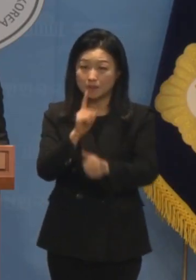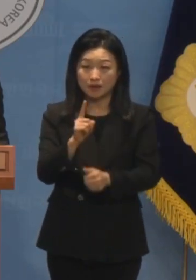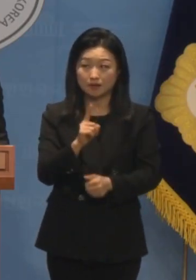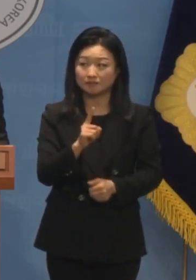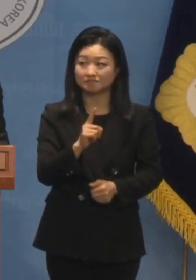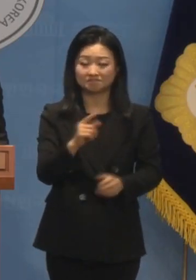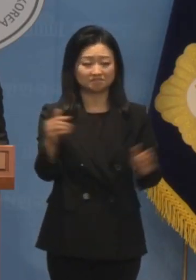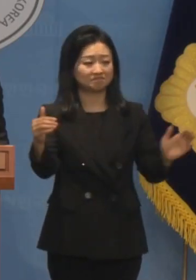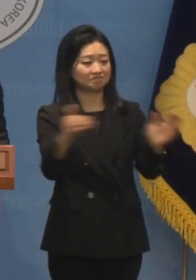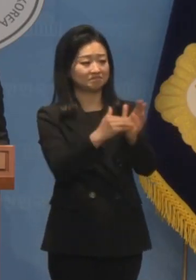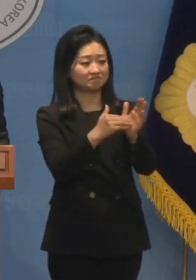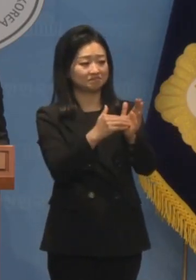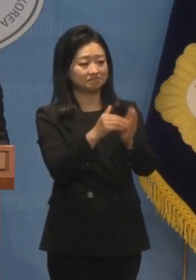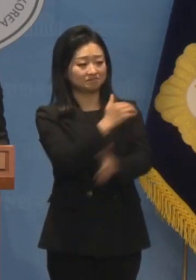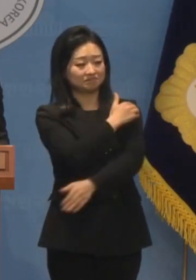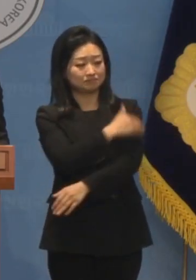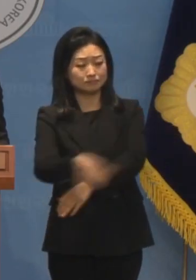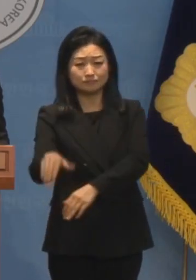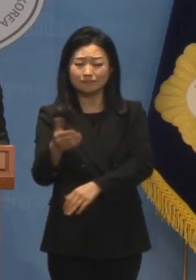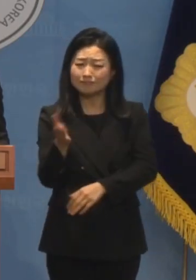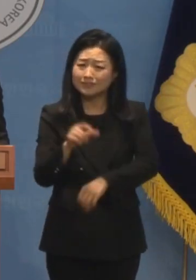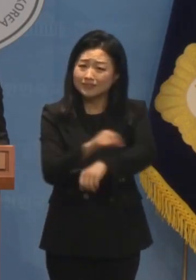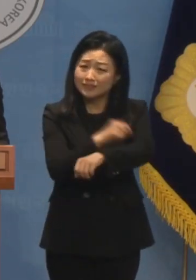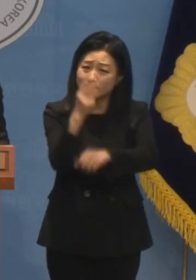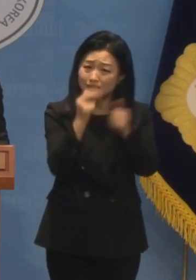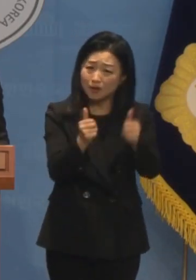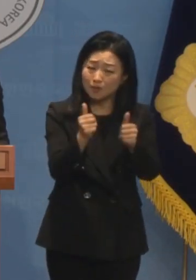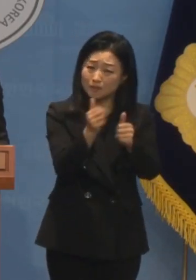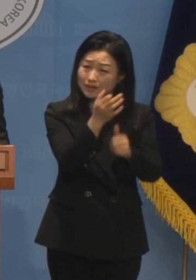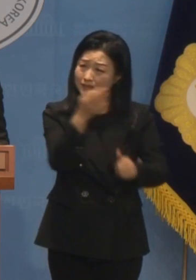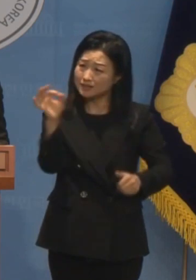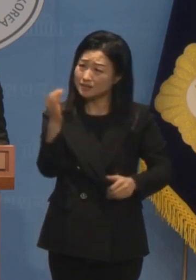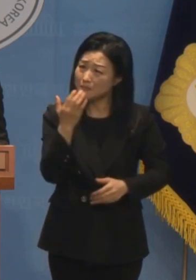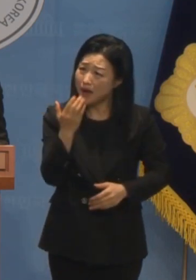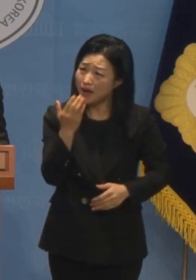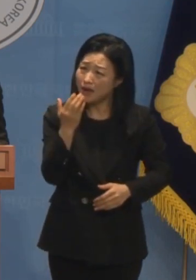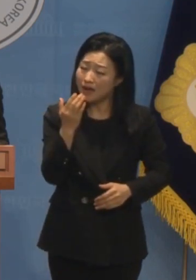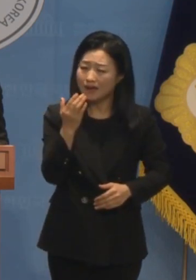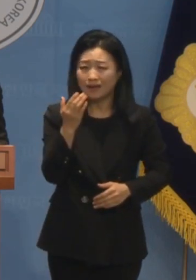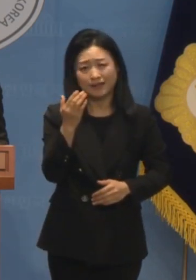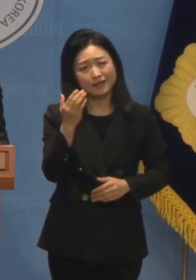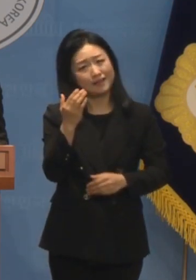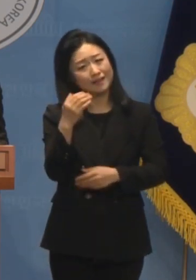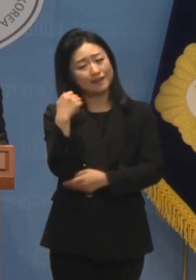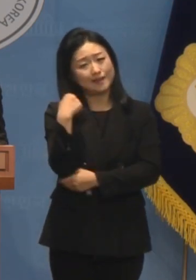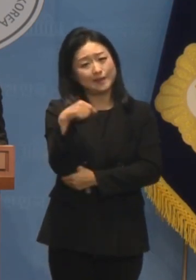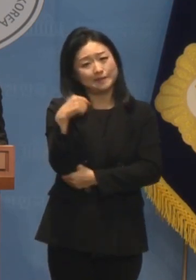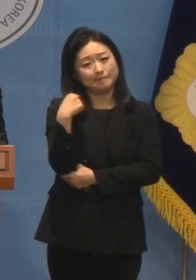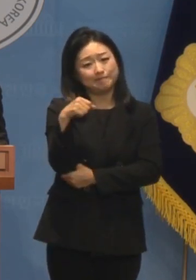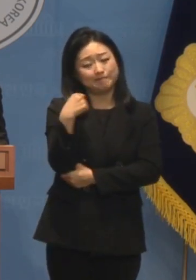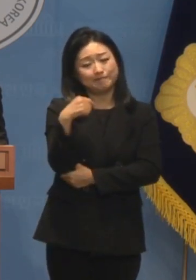있다고 합니다. 하물며 특검 수용은 언감생심으로 보입니다.